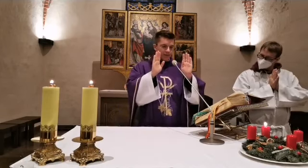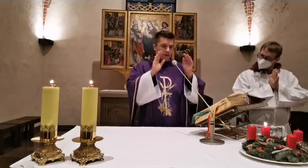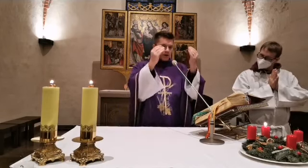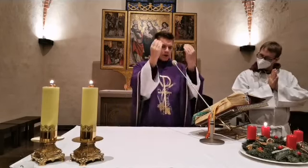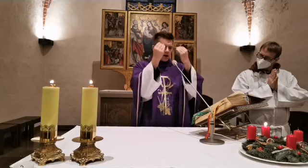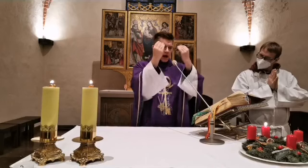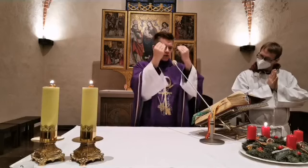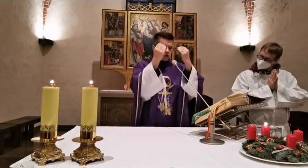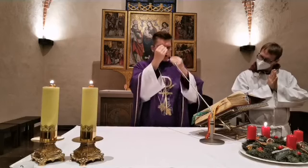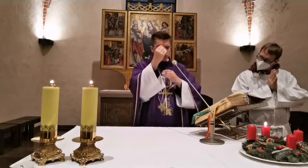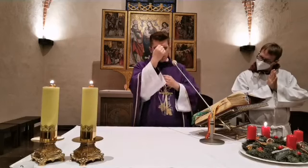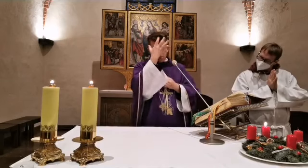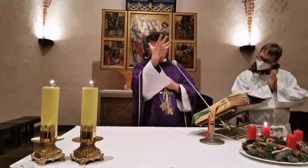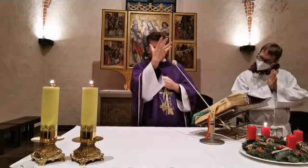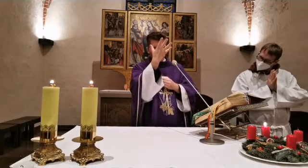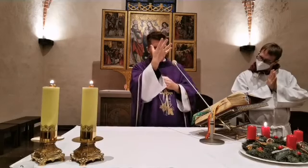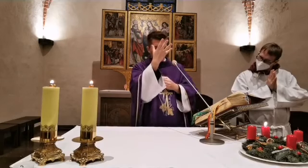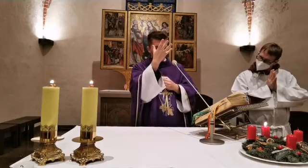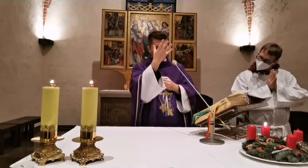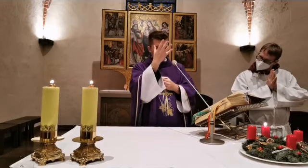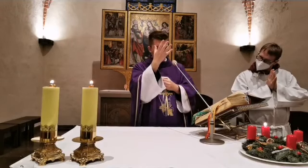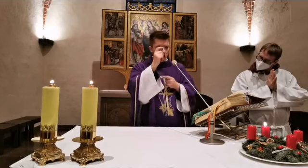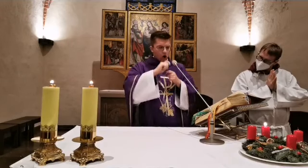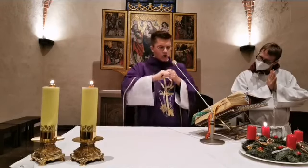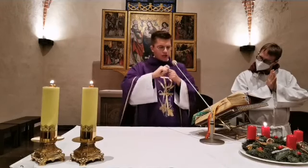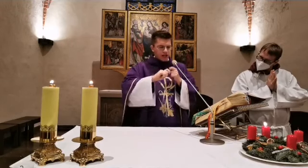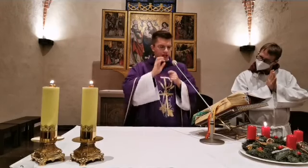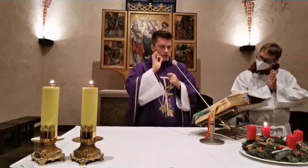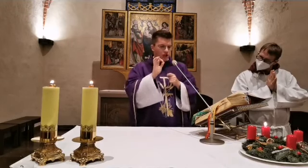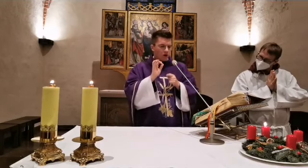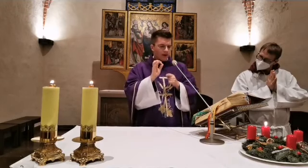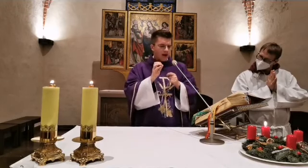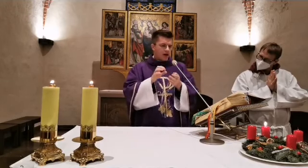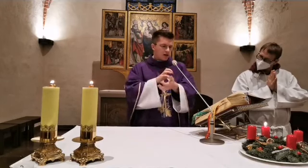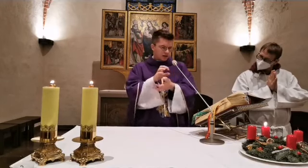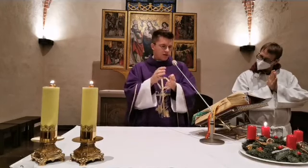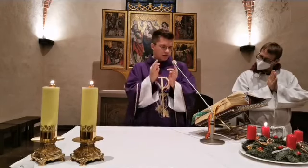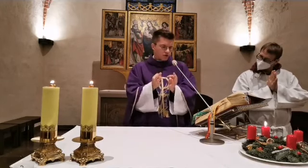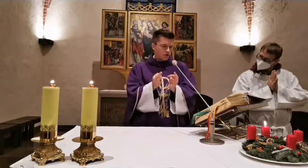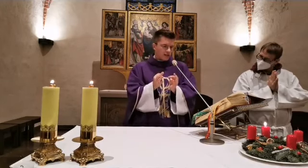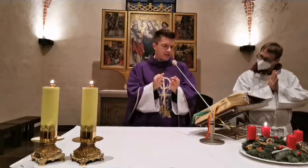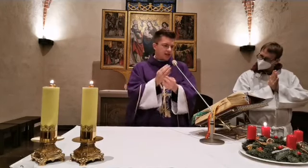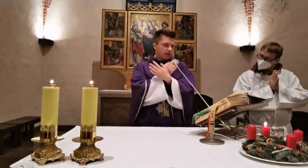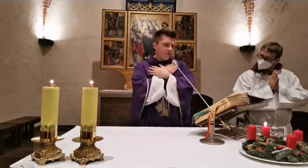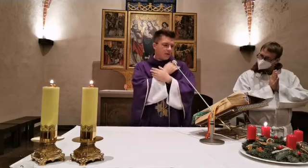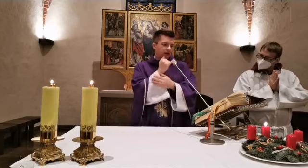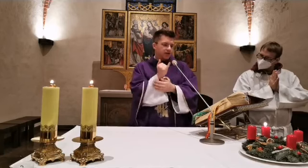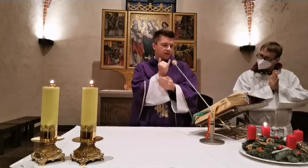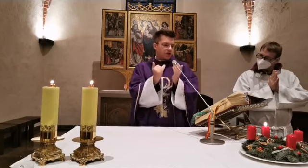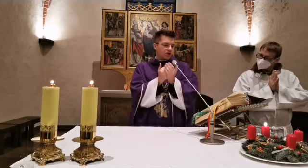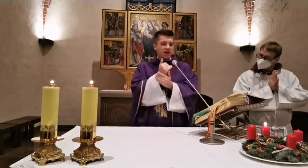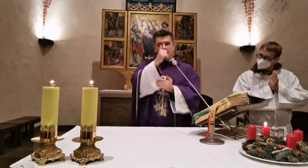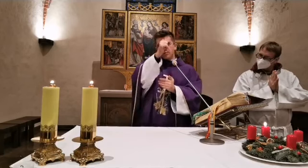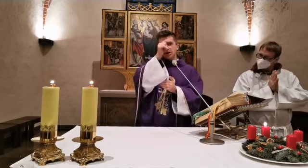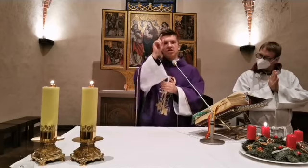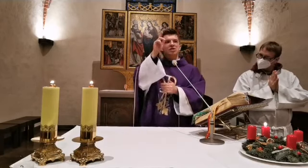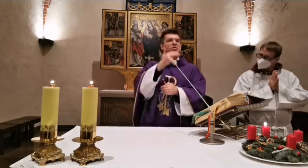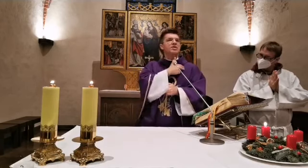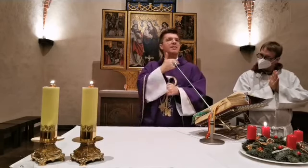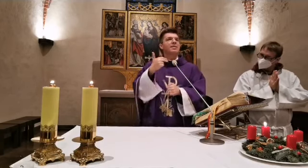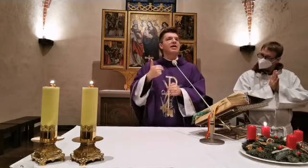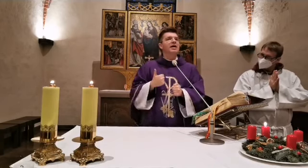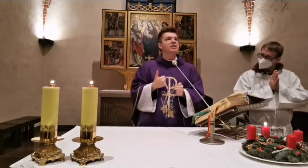Eucharystię nauczyli się mądrze oceniać dobra doczesne i miłować wieczne